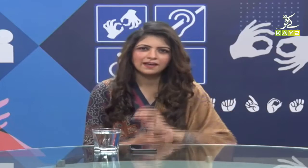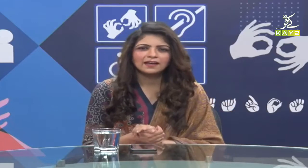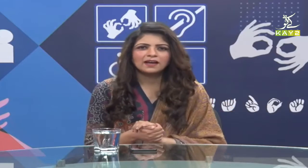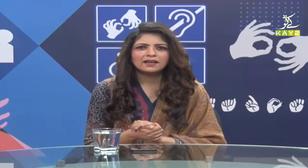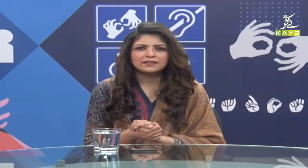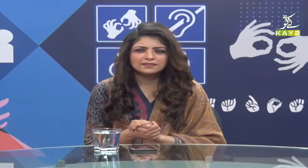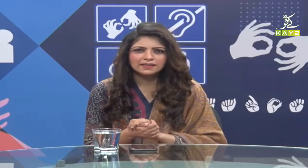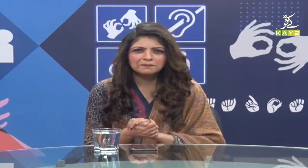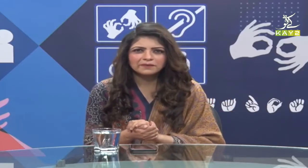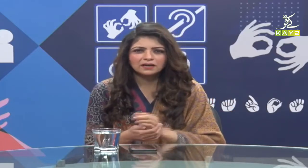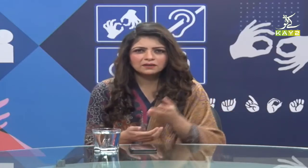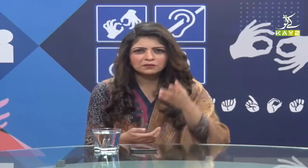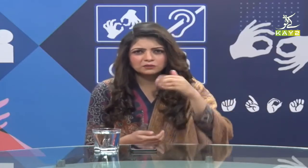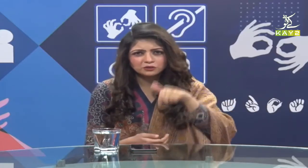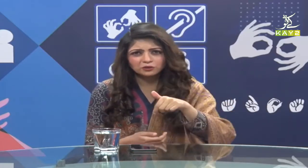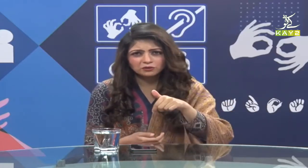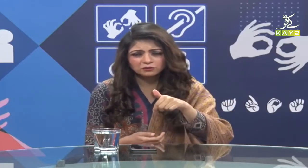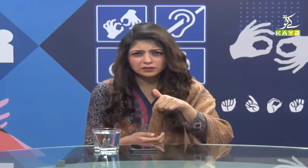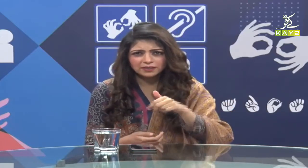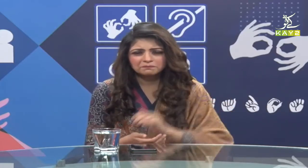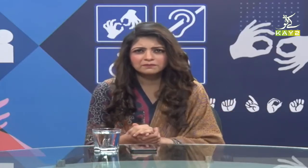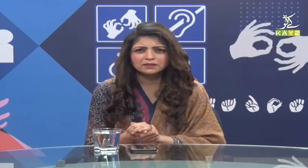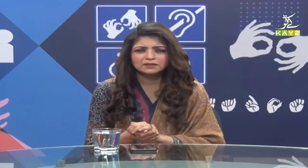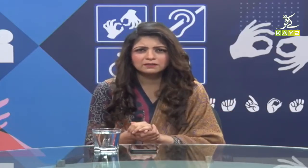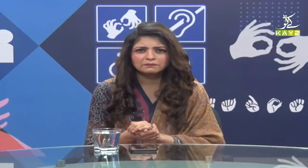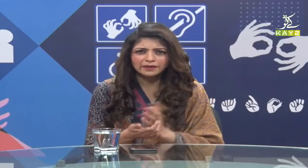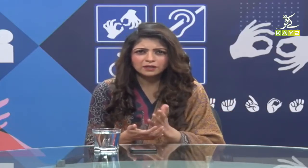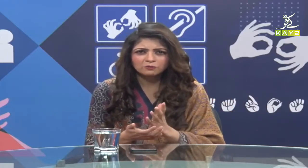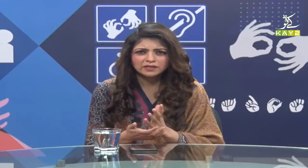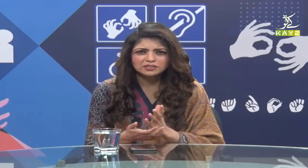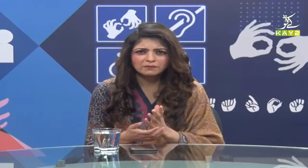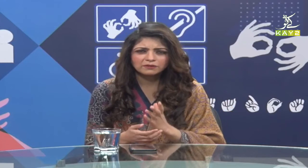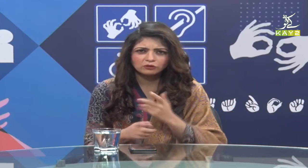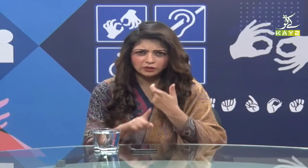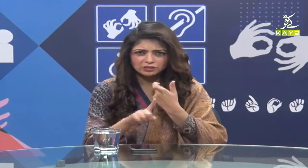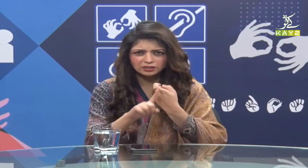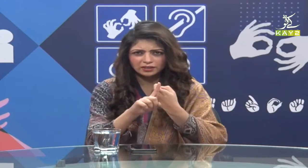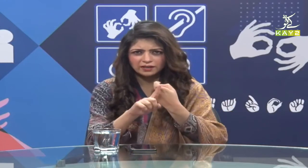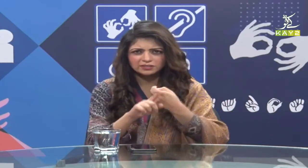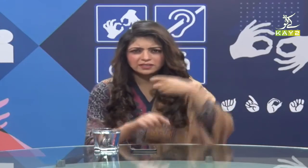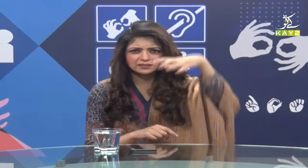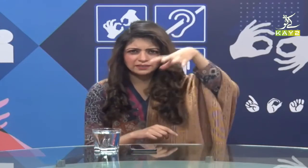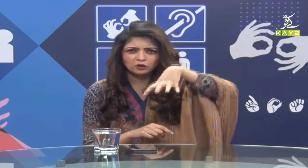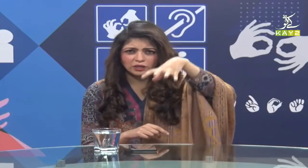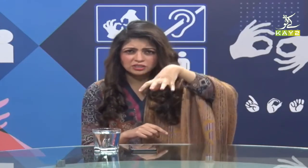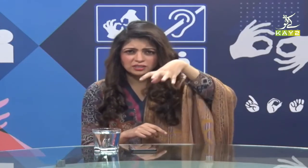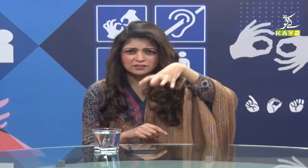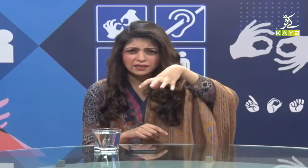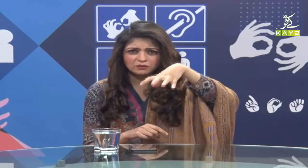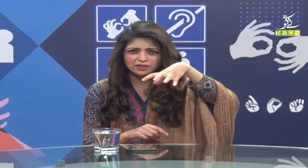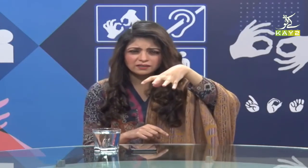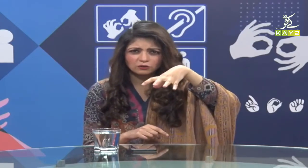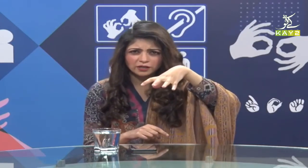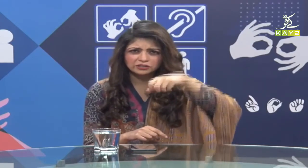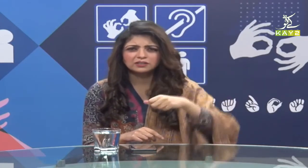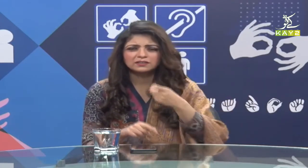1876 है। इसके जो उनके पैदा हुए हैं जहाँ पे, वो लोकेशन कराची, ये लोकेशन का साइन